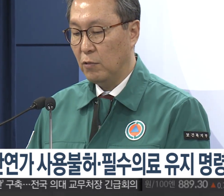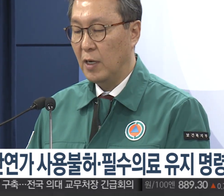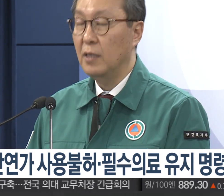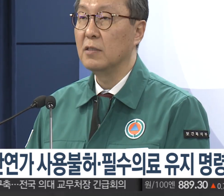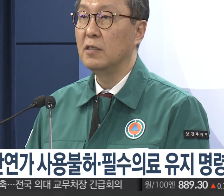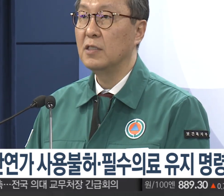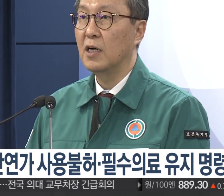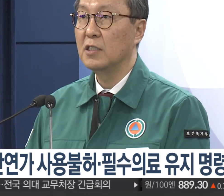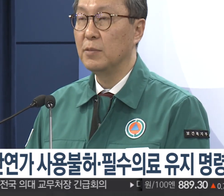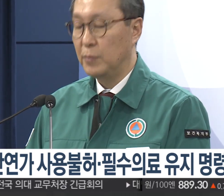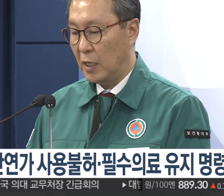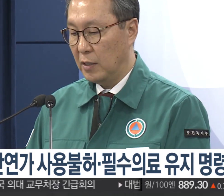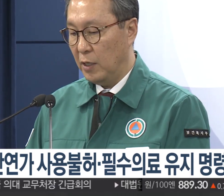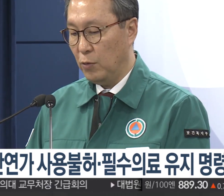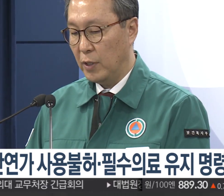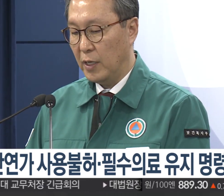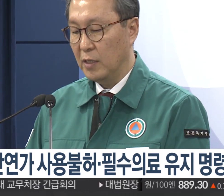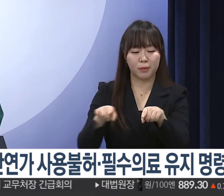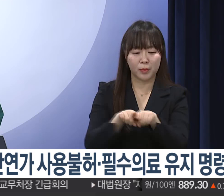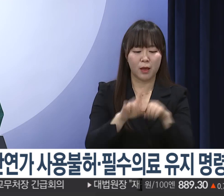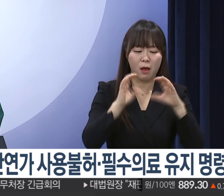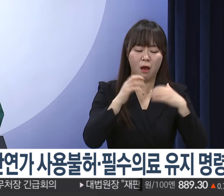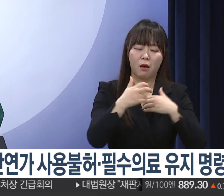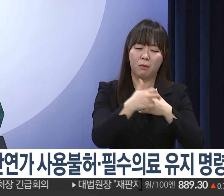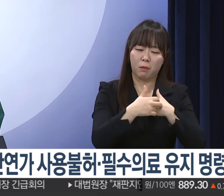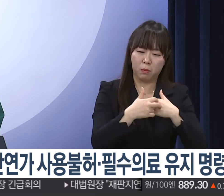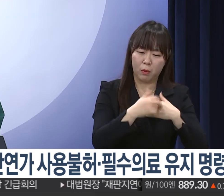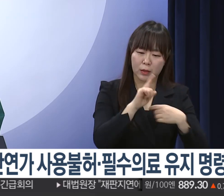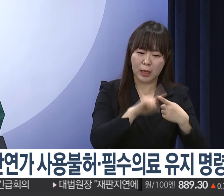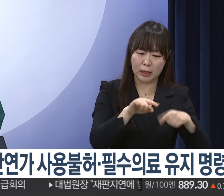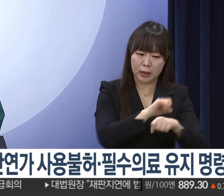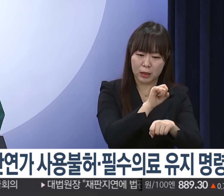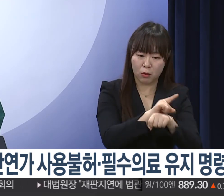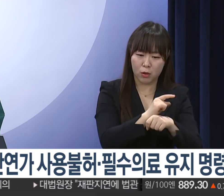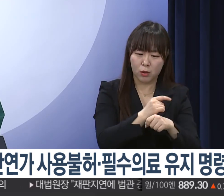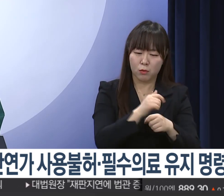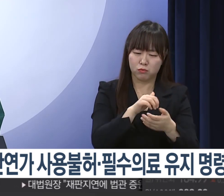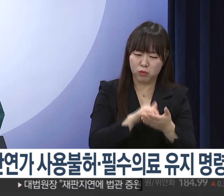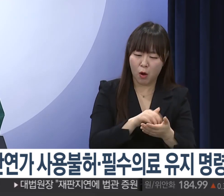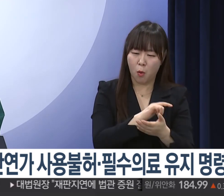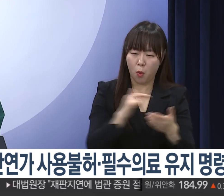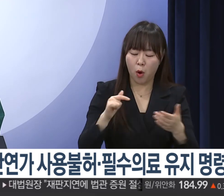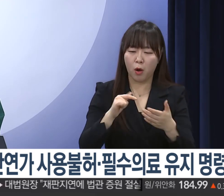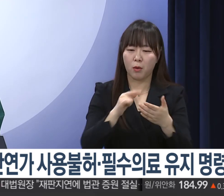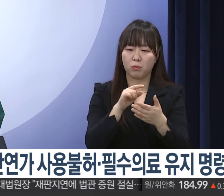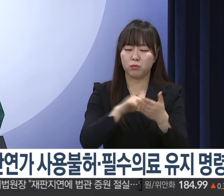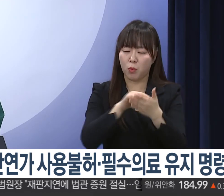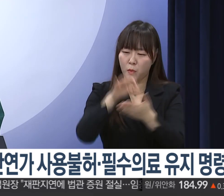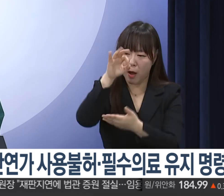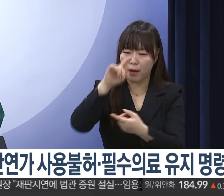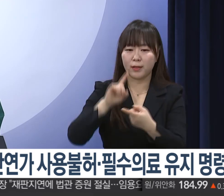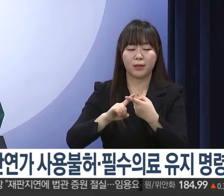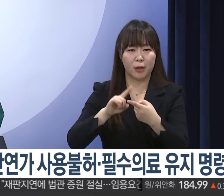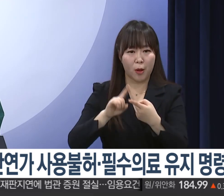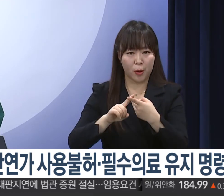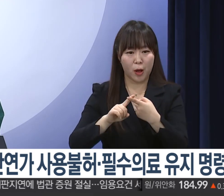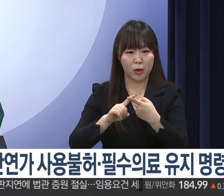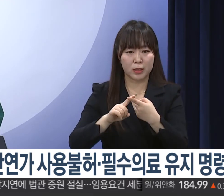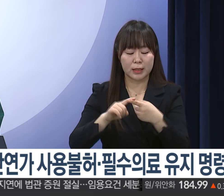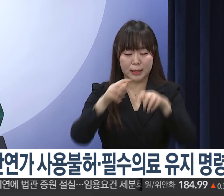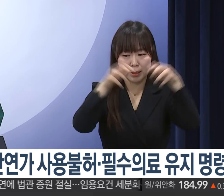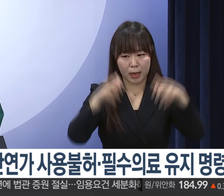병원의 집단 연가 사용 불어와 필수 의료 유지 명령을 내렸습니다 박민수 보건복지부 제